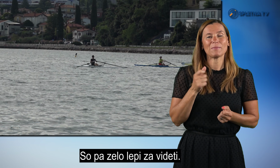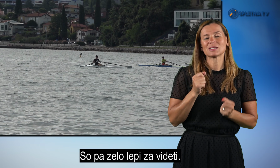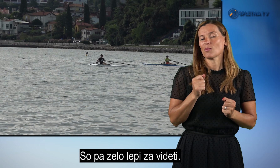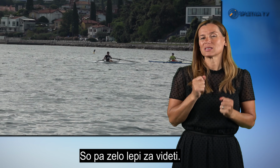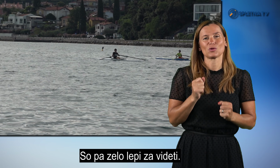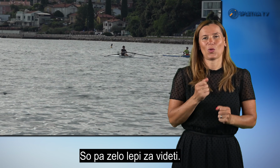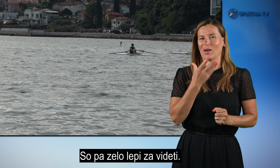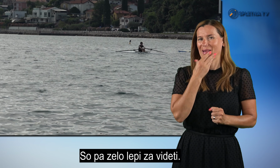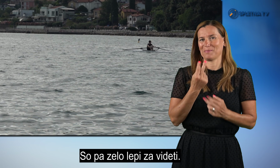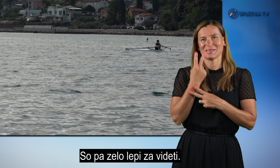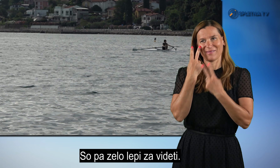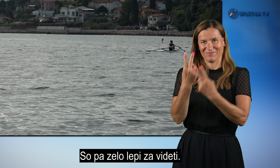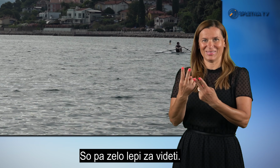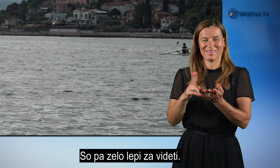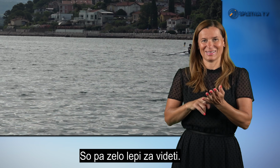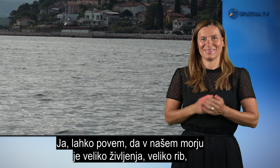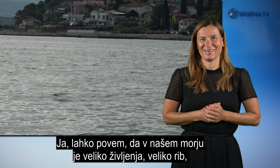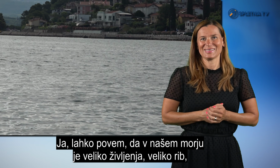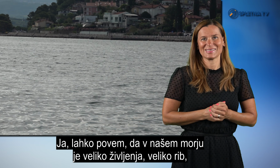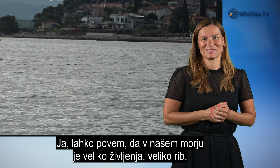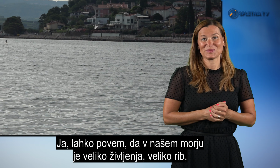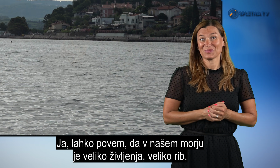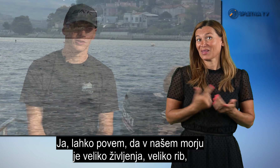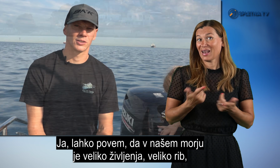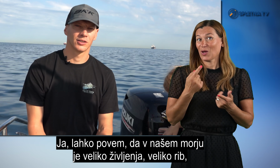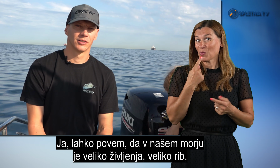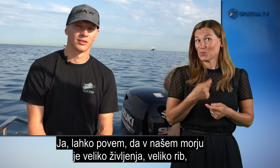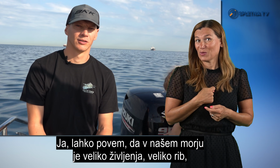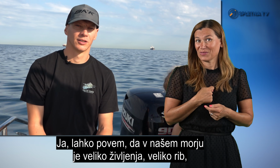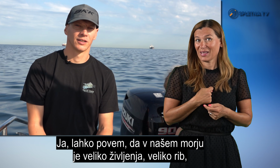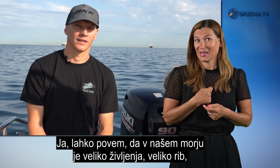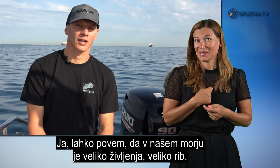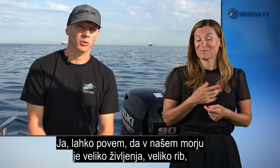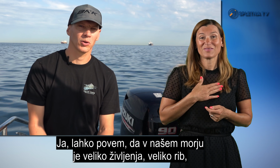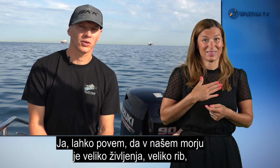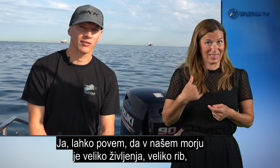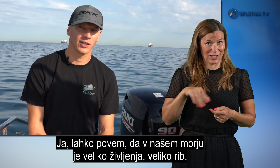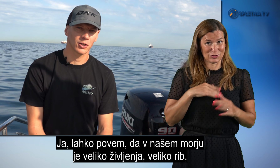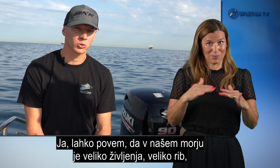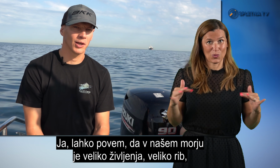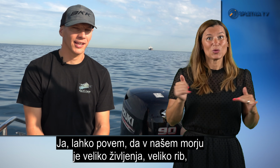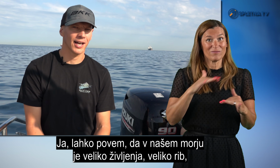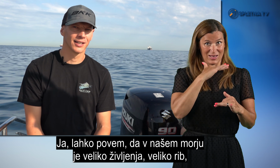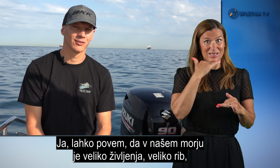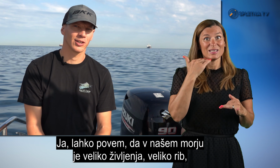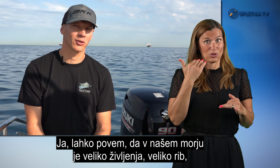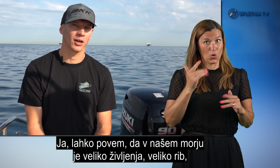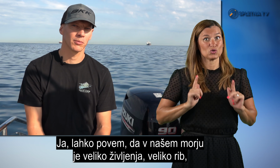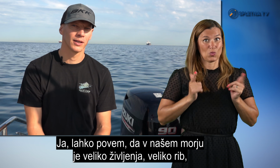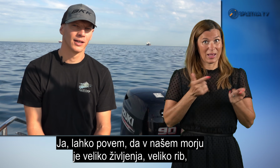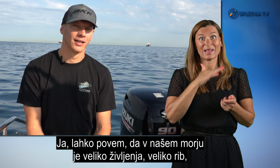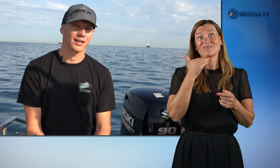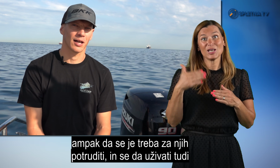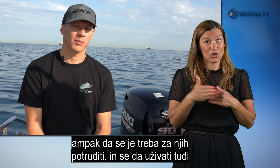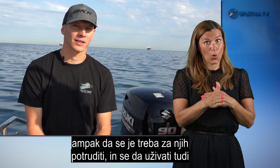so pa zelo lepi za videti. Lahko povem, da v našem morju je veliko življenja, veliko